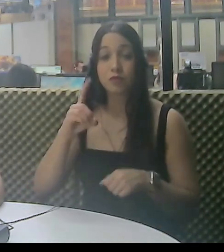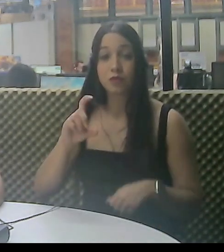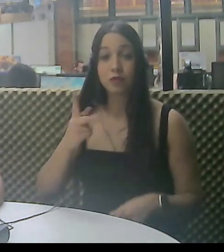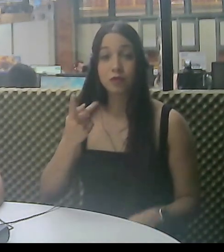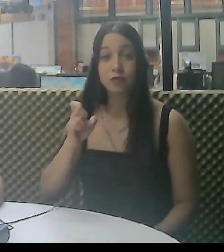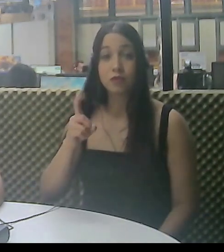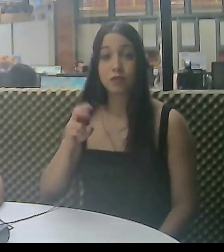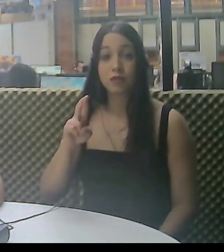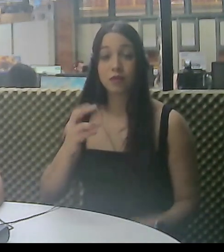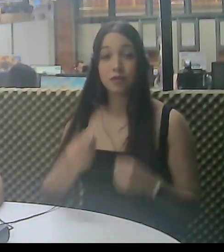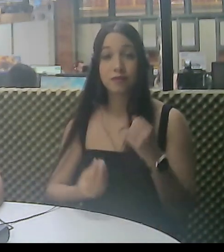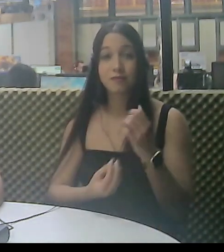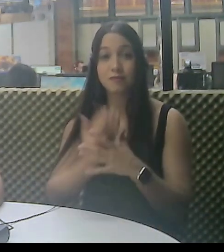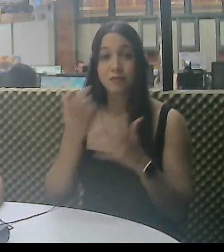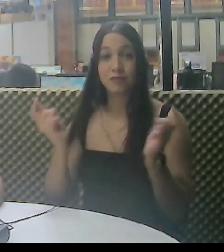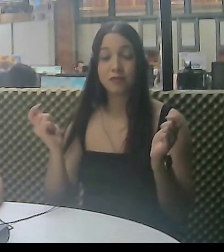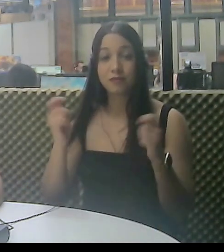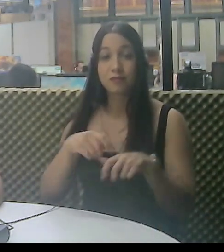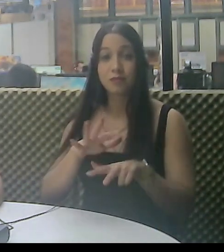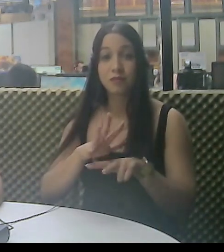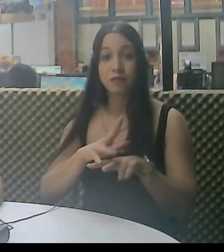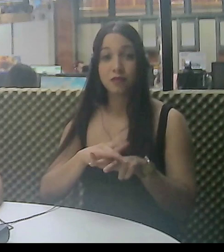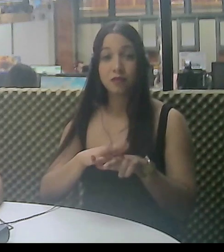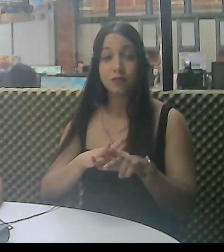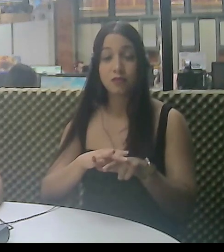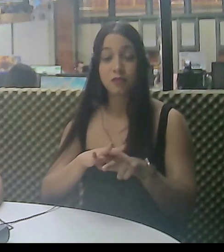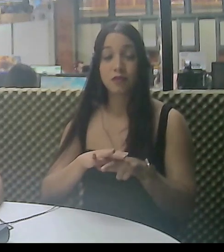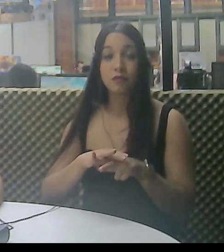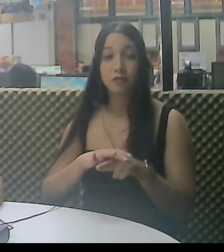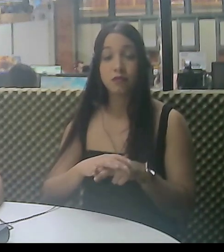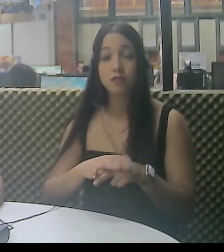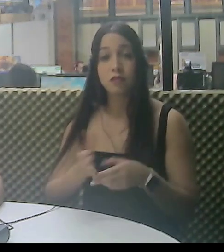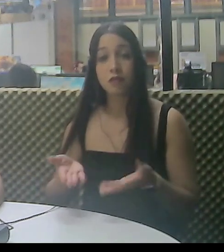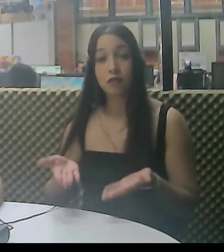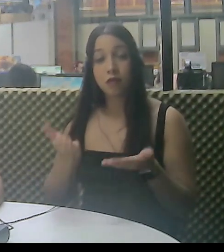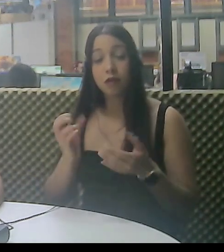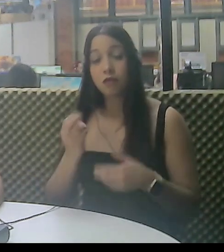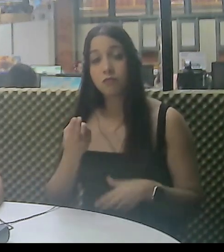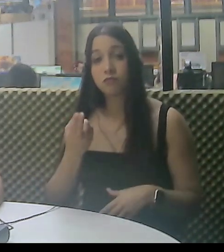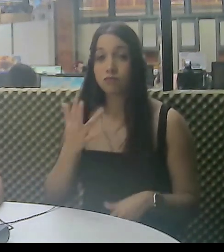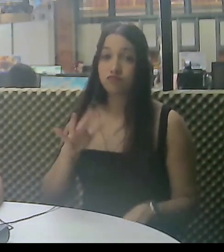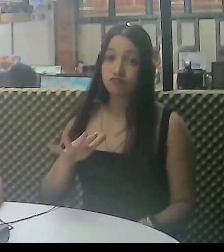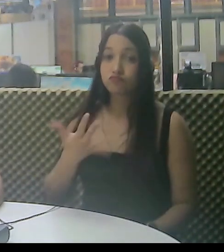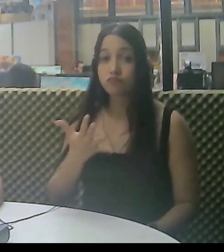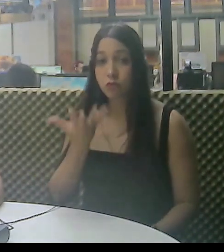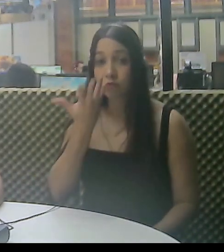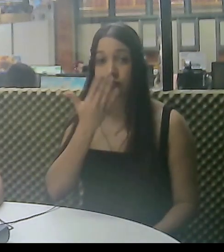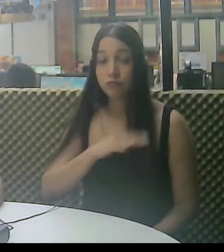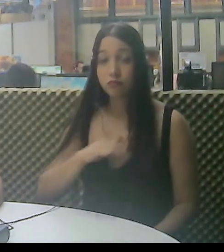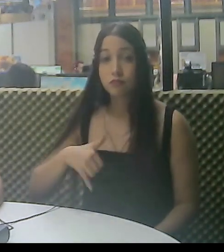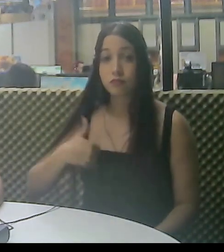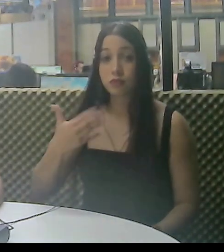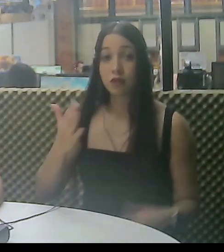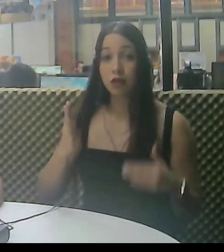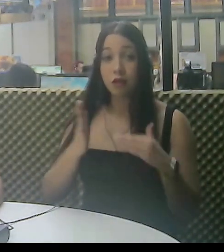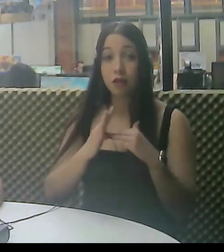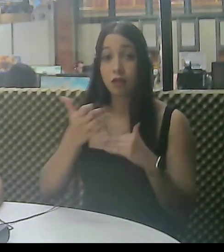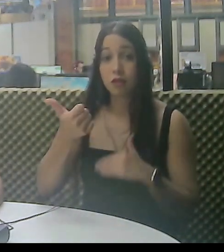Bastos foi criado para garantir a internação dos casos leves a moderados de crianças de até 12 anos.